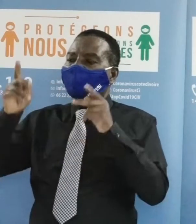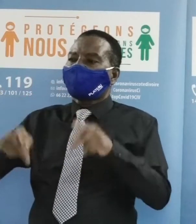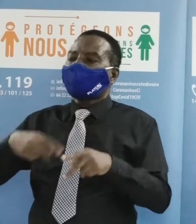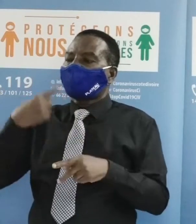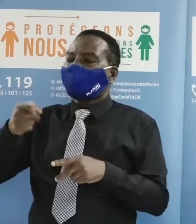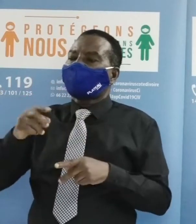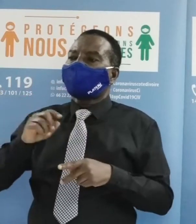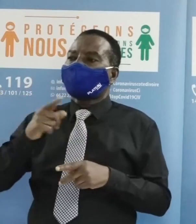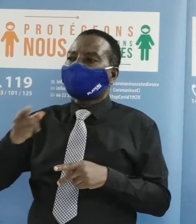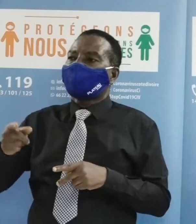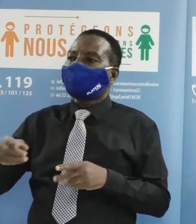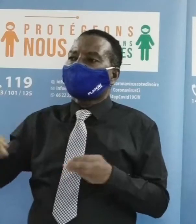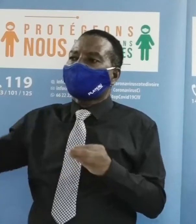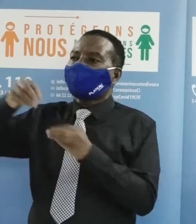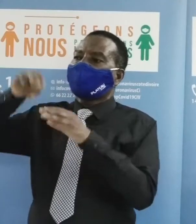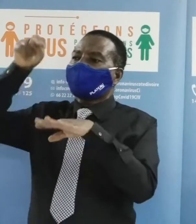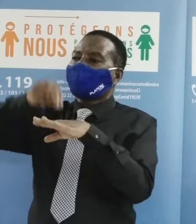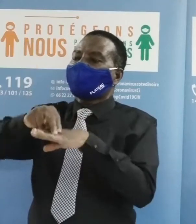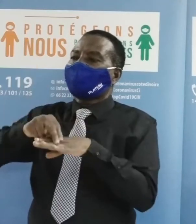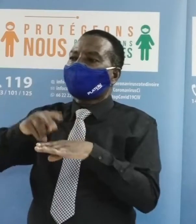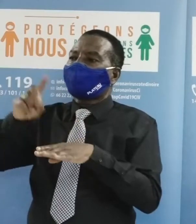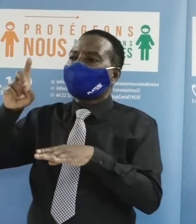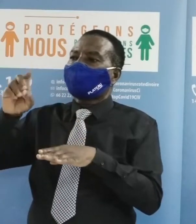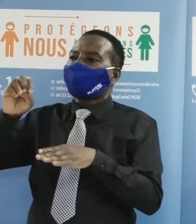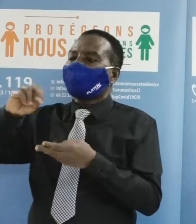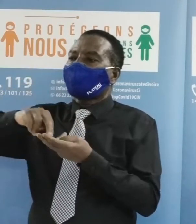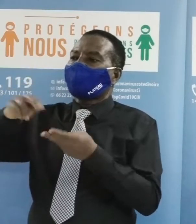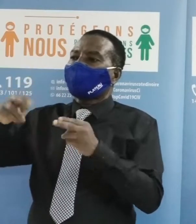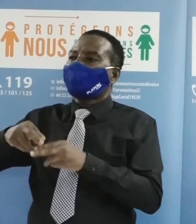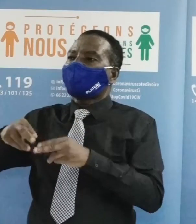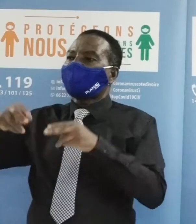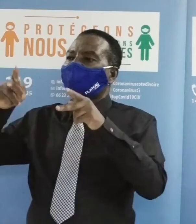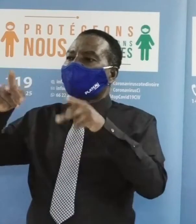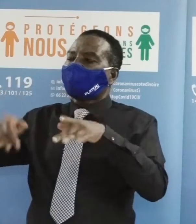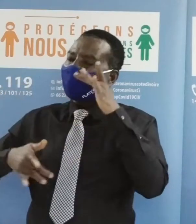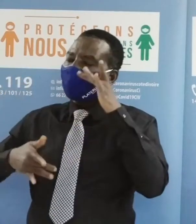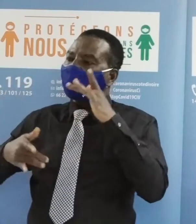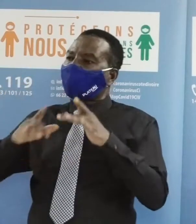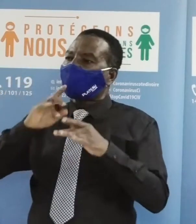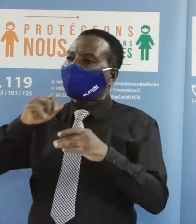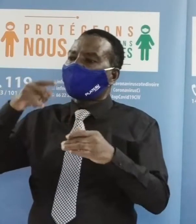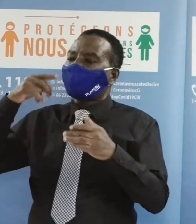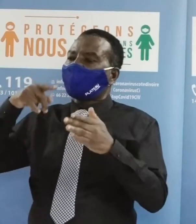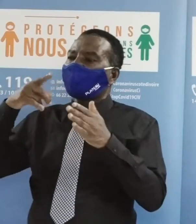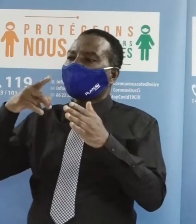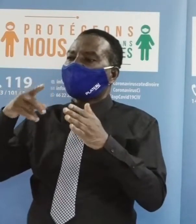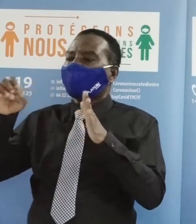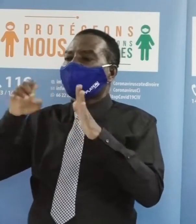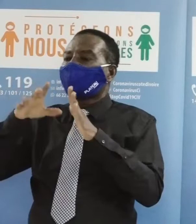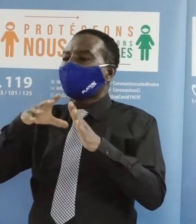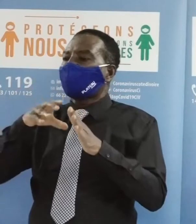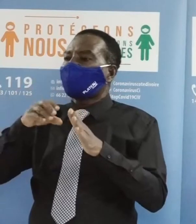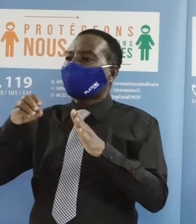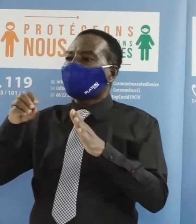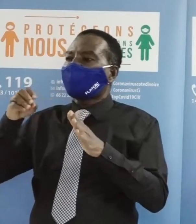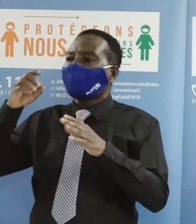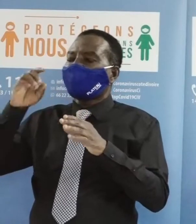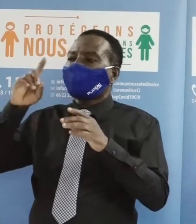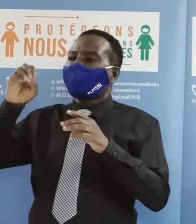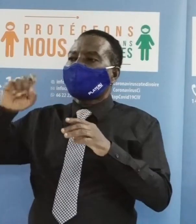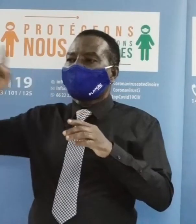disent que l'augmentation du nombre de cas est un prétexte pour le